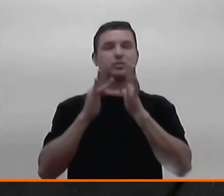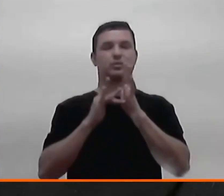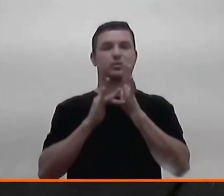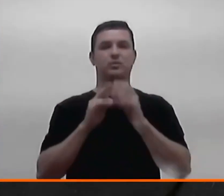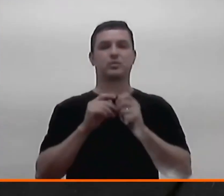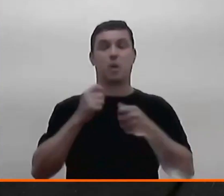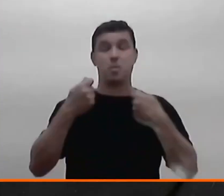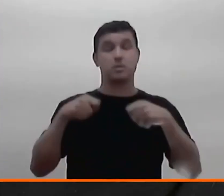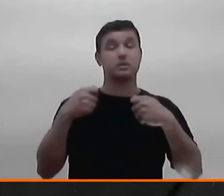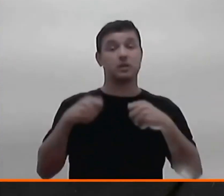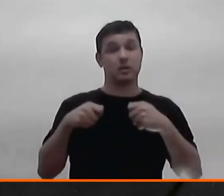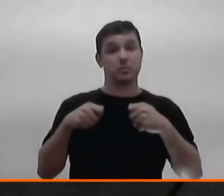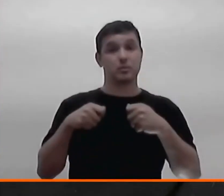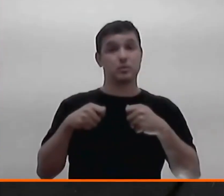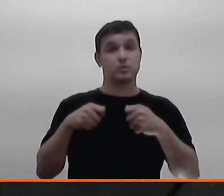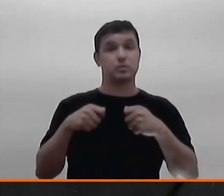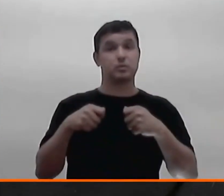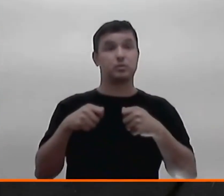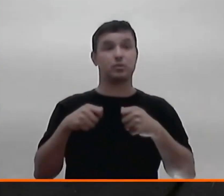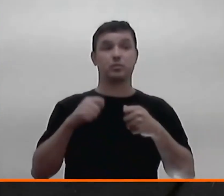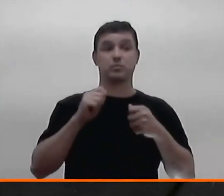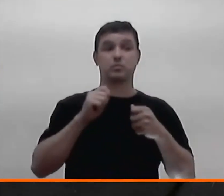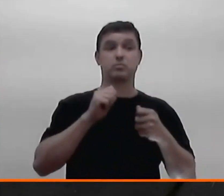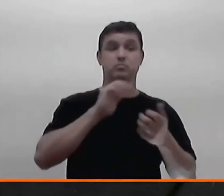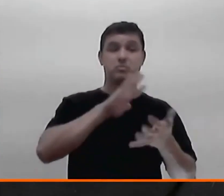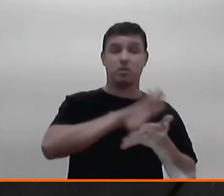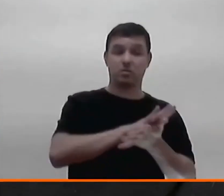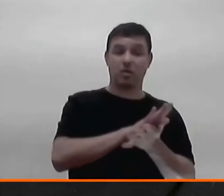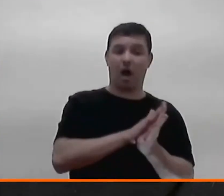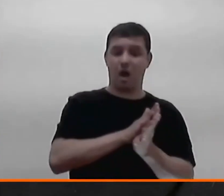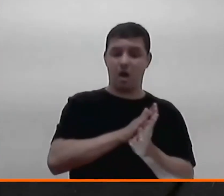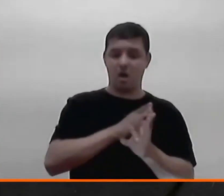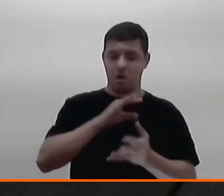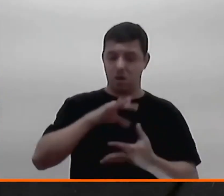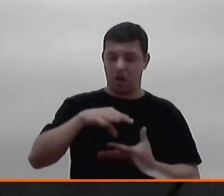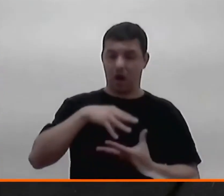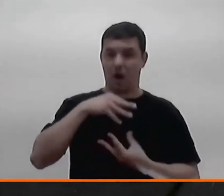esse inimigo que está interior.